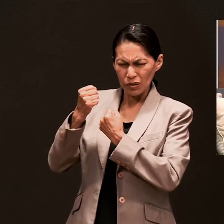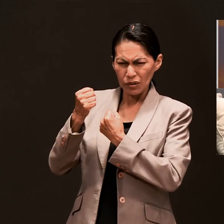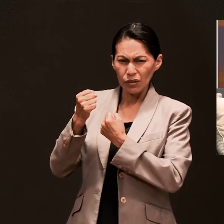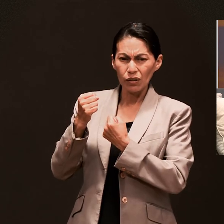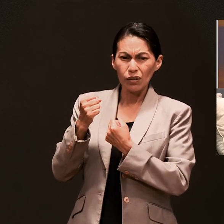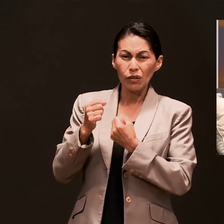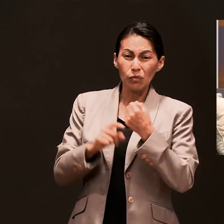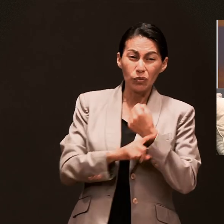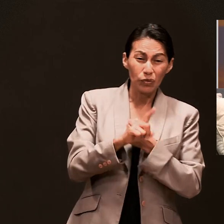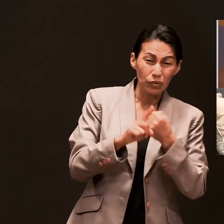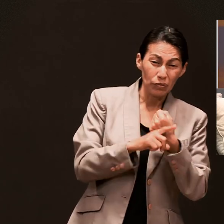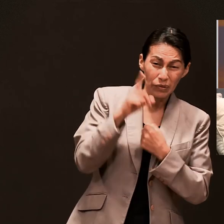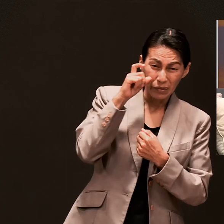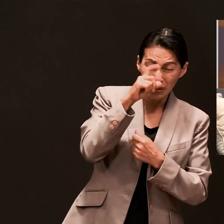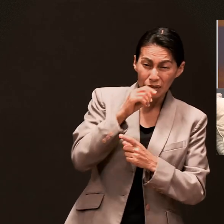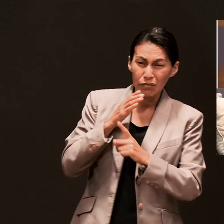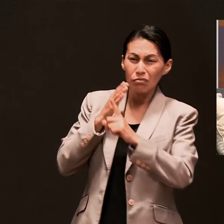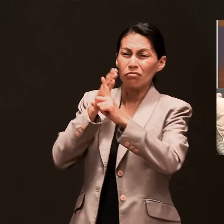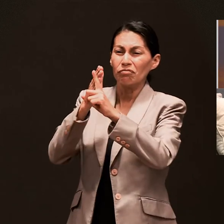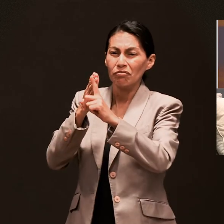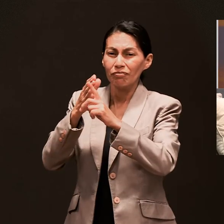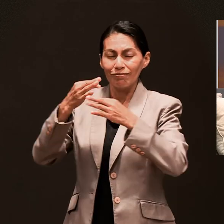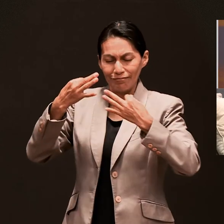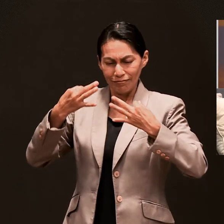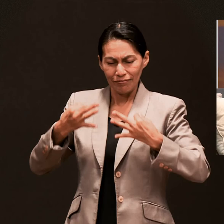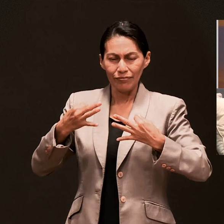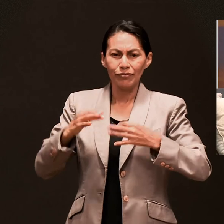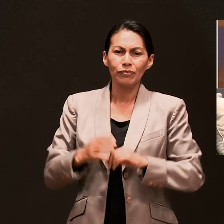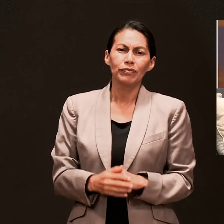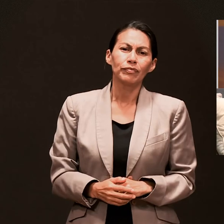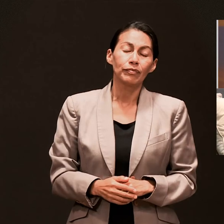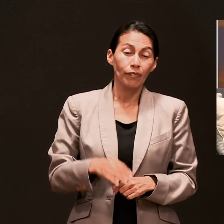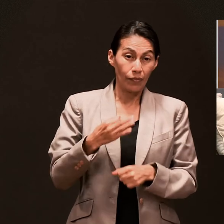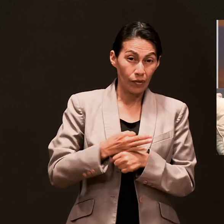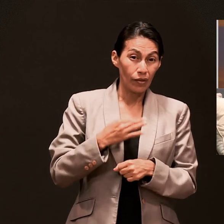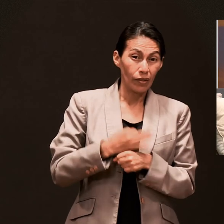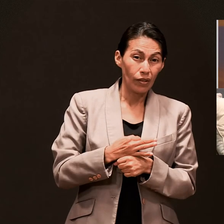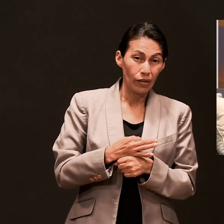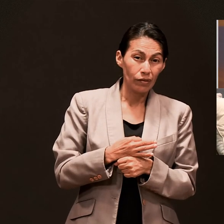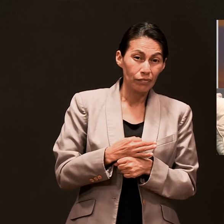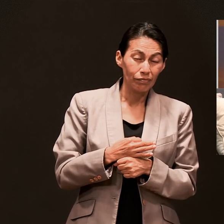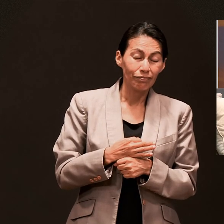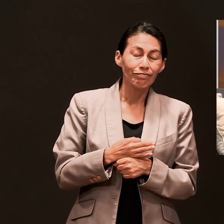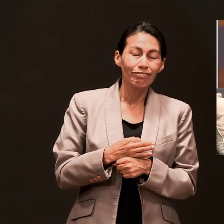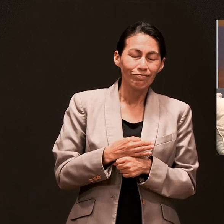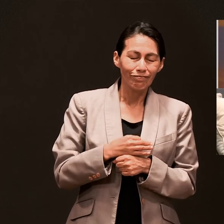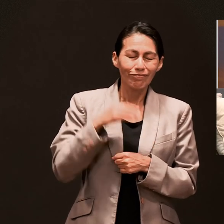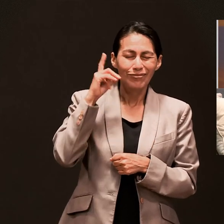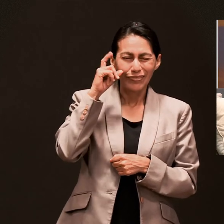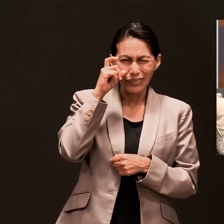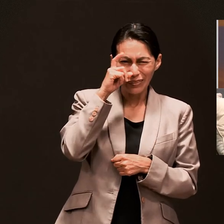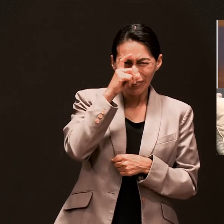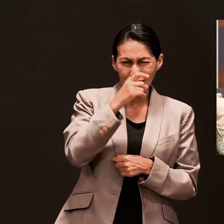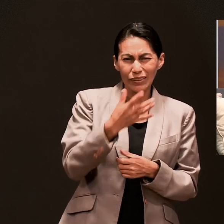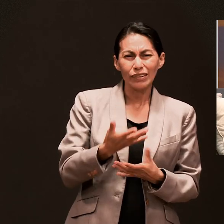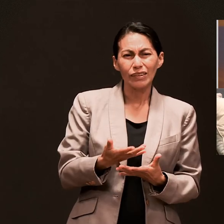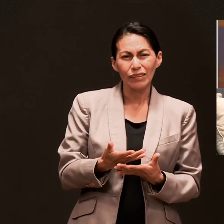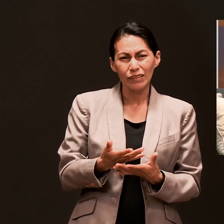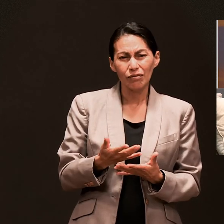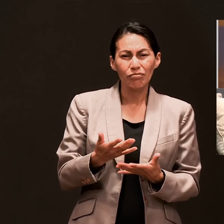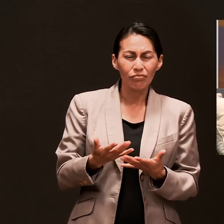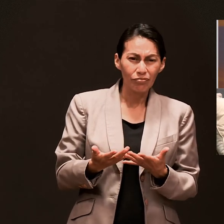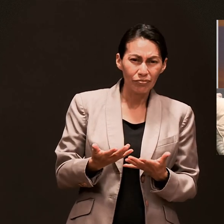prepara para enfrentar las crisis nos prepara y ahorita precisamente estoy pasando por un